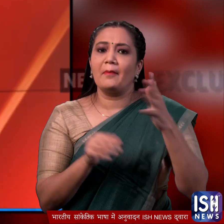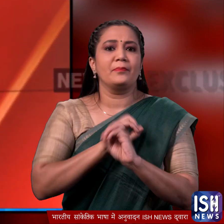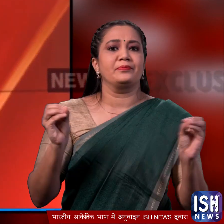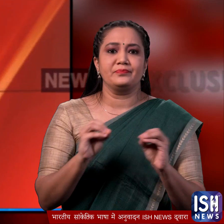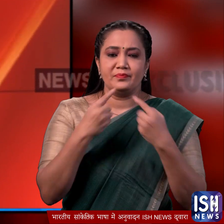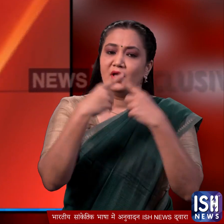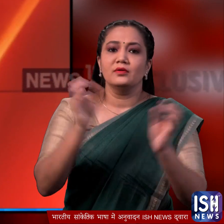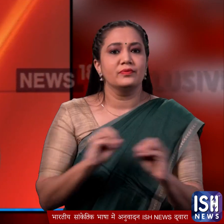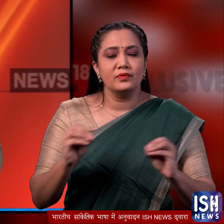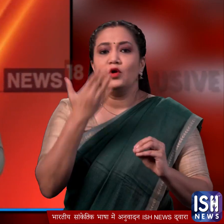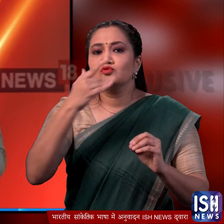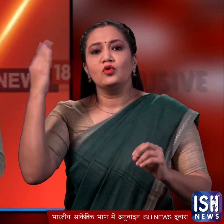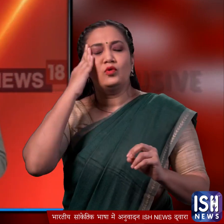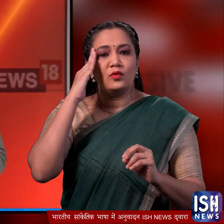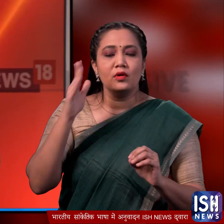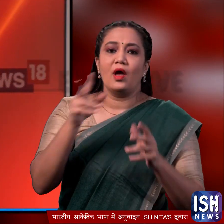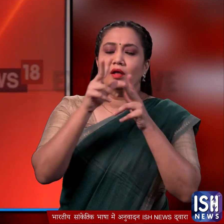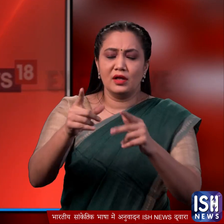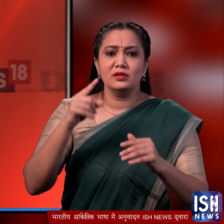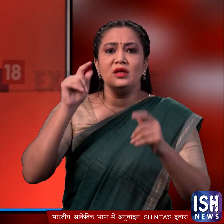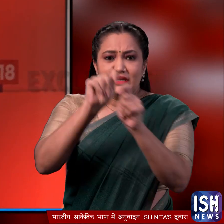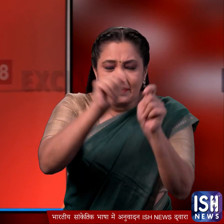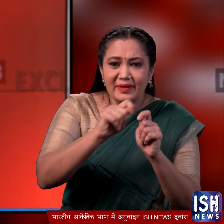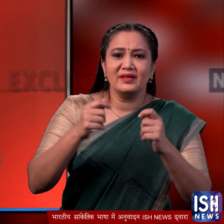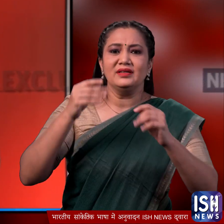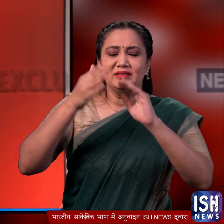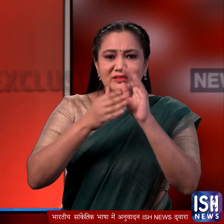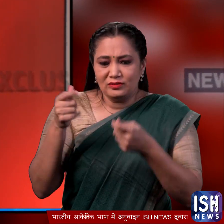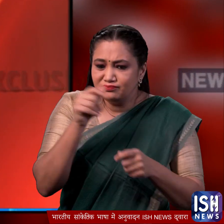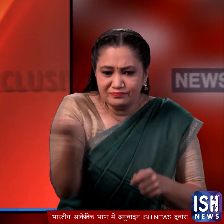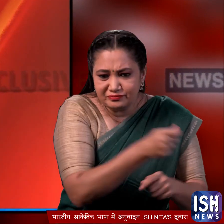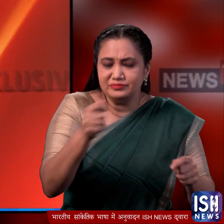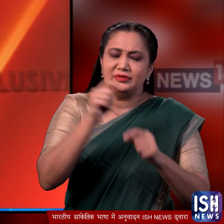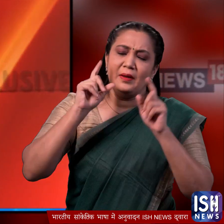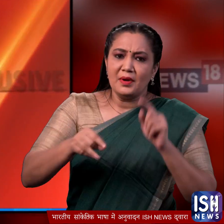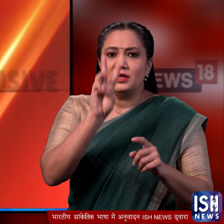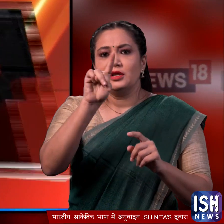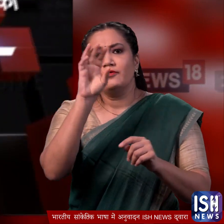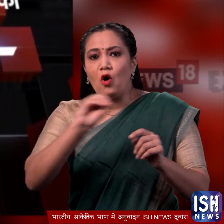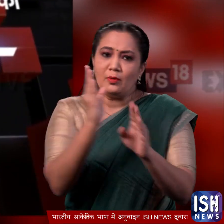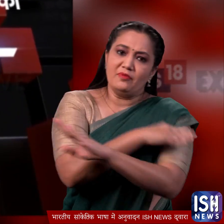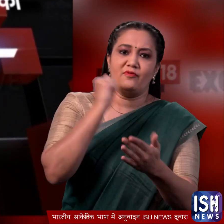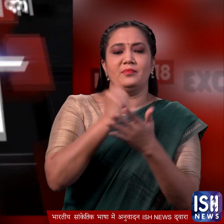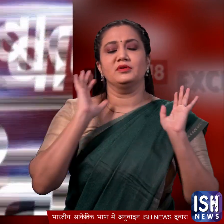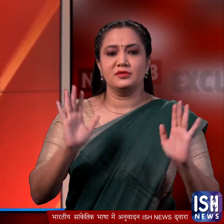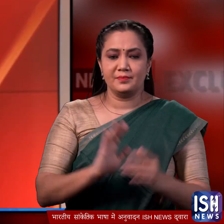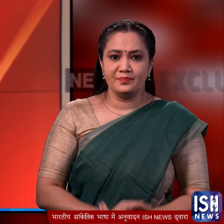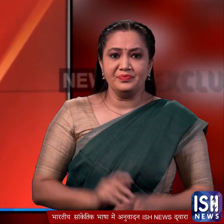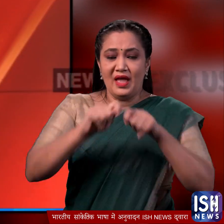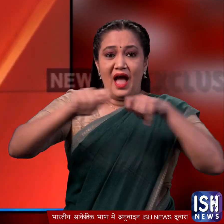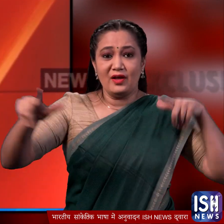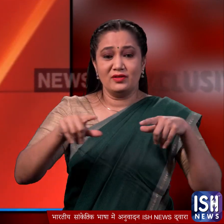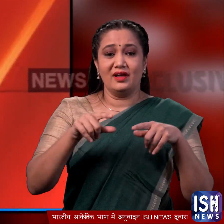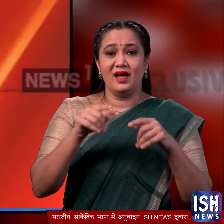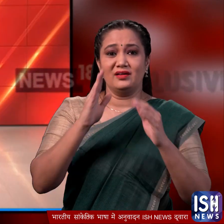हुए और अभी स्कूलों को सिर्फ यह हिदायत दी गई है कि वो मरम्मत और सैनिटाइजेशन का काम 31 अक्टूबर तक पूरा कर लें। अयोध्या दौरे पर